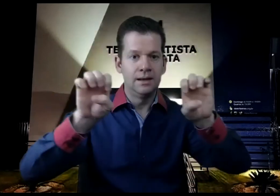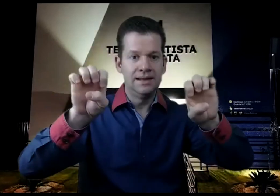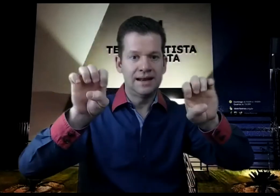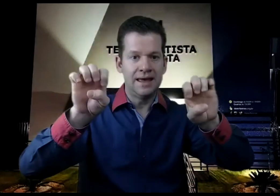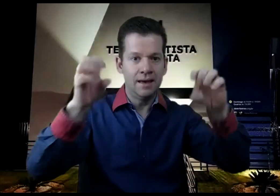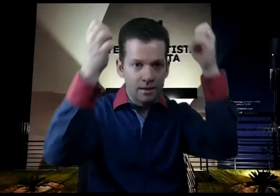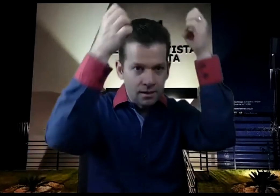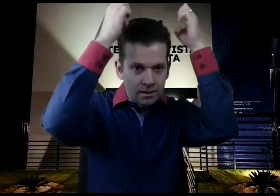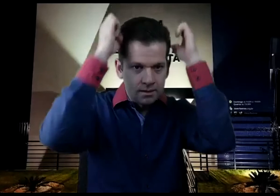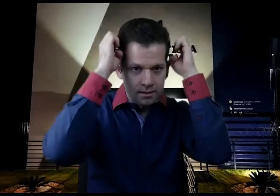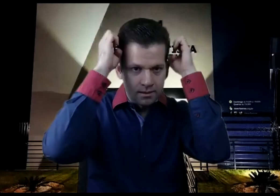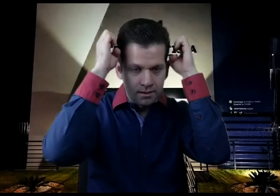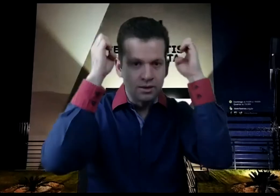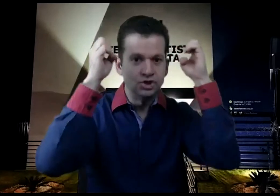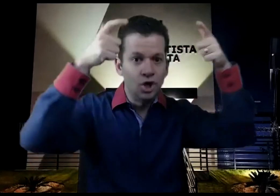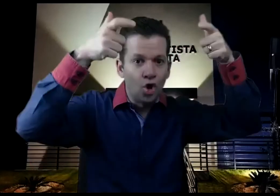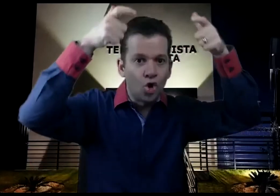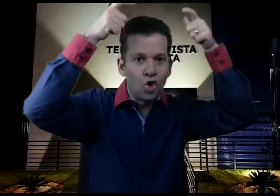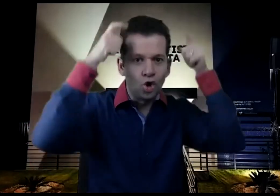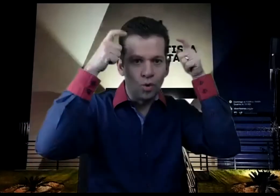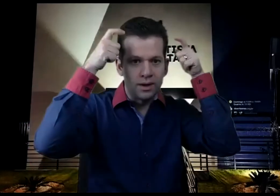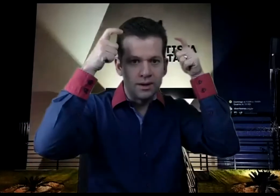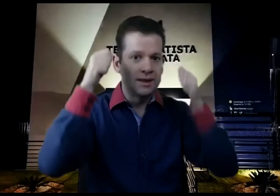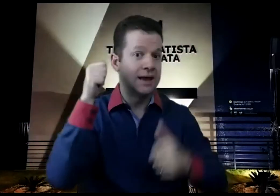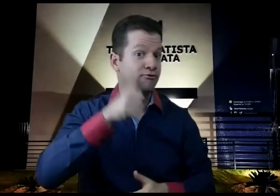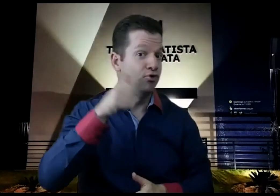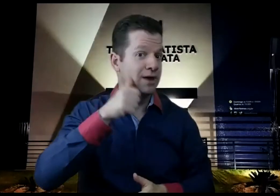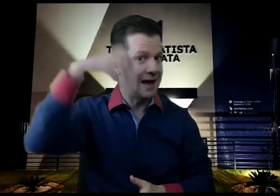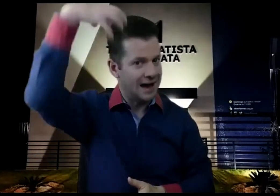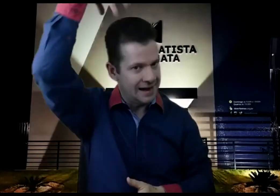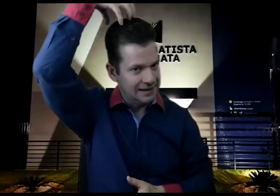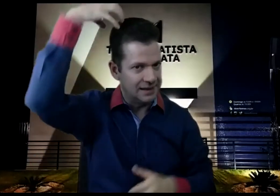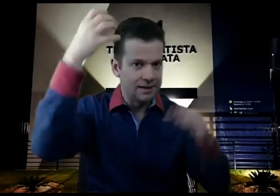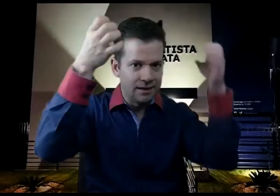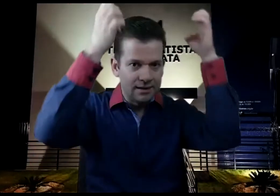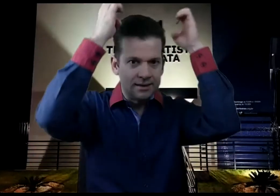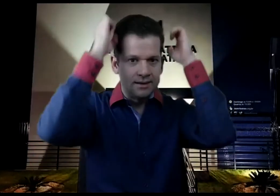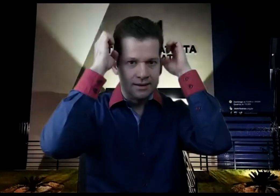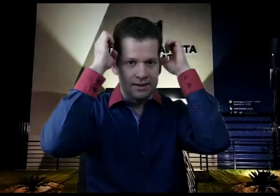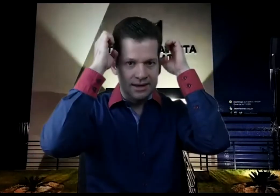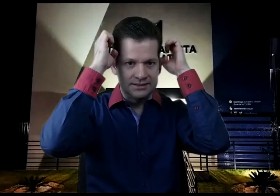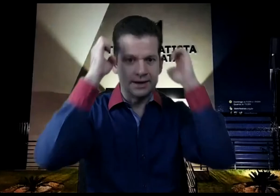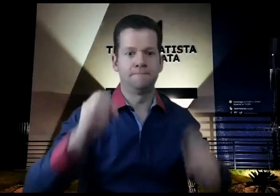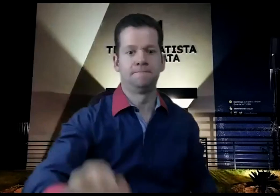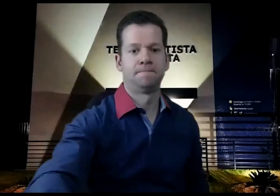Letra E de coroa, que ela foi a rainha. Esther.